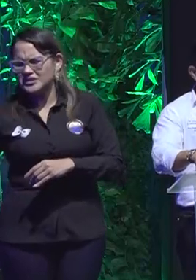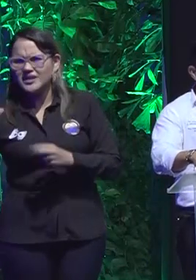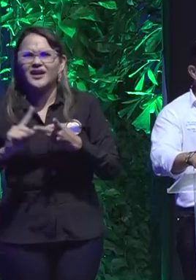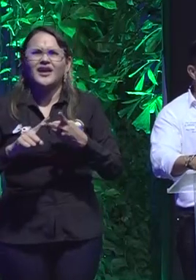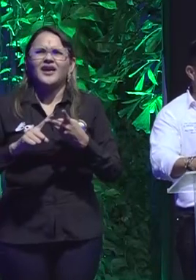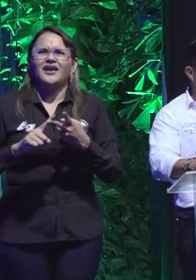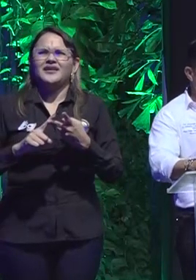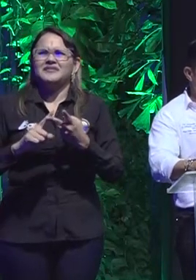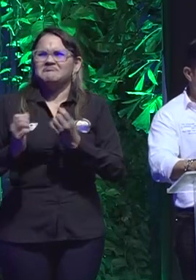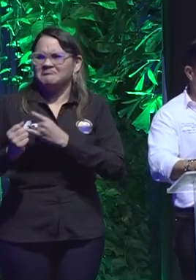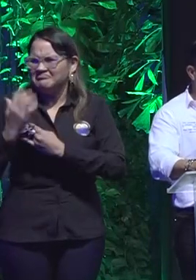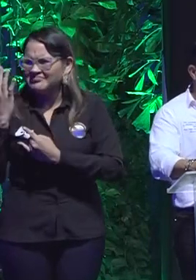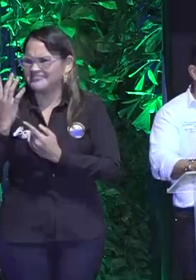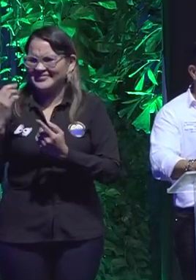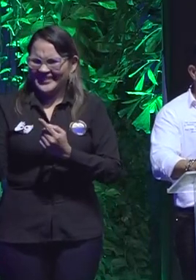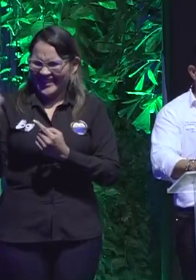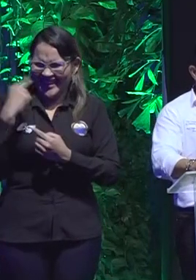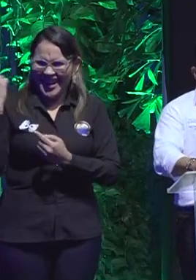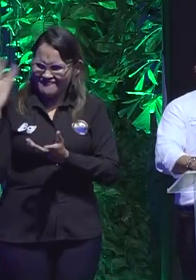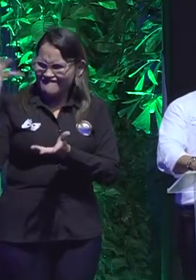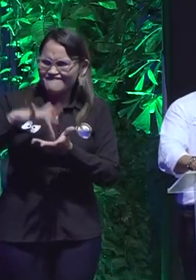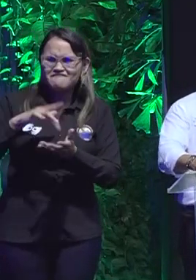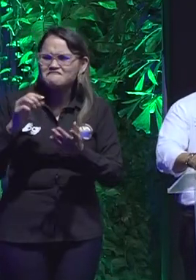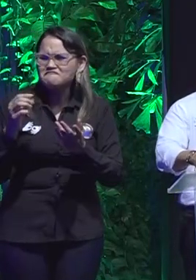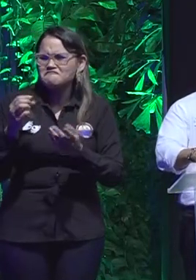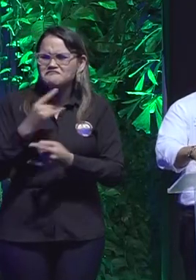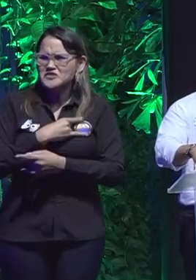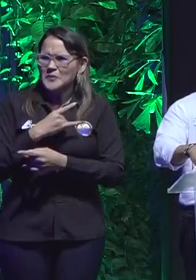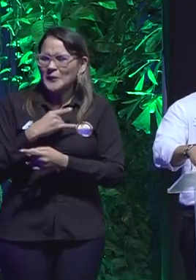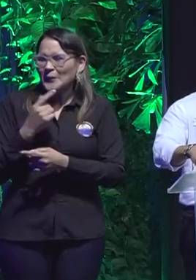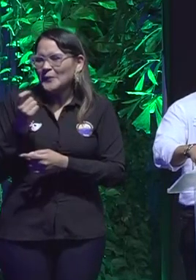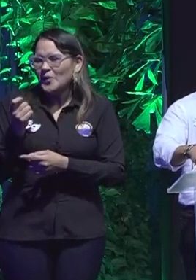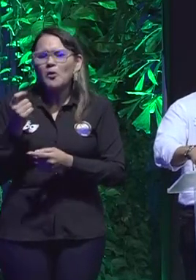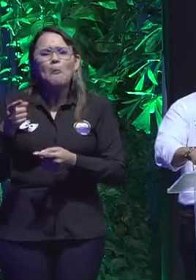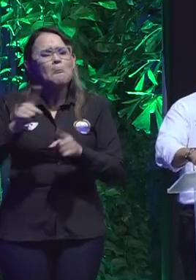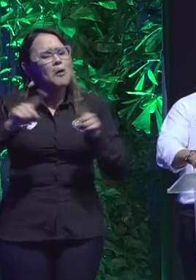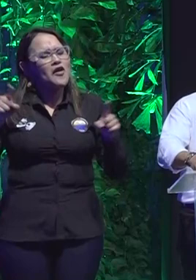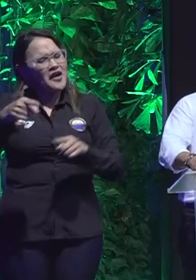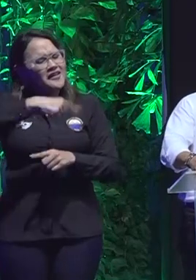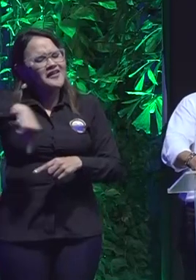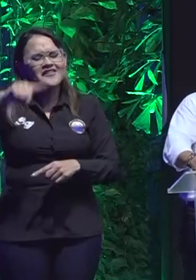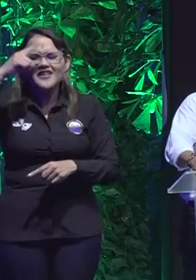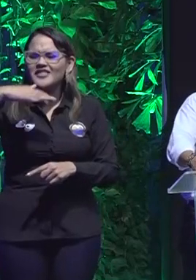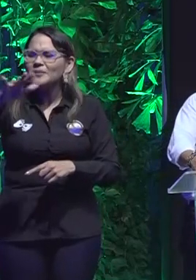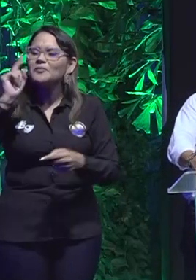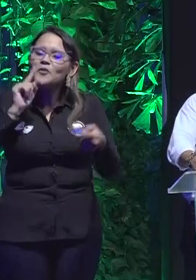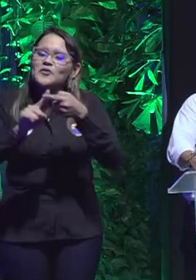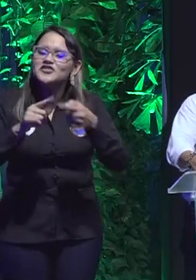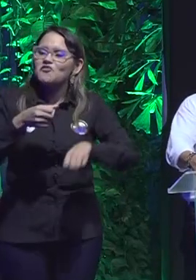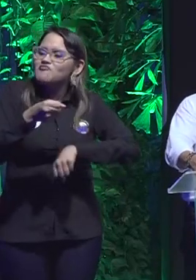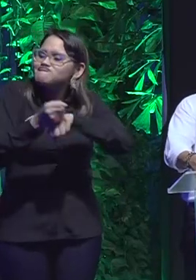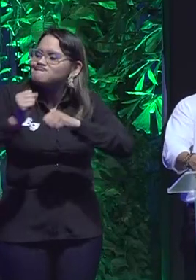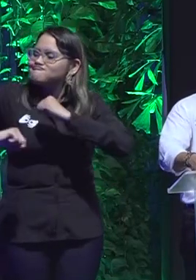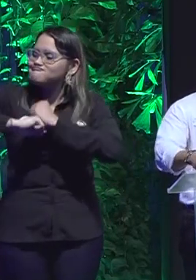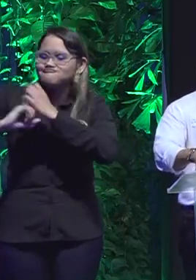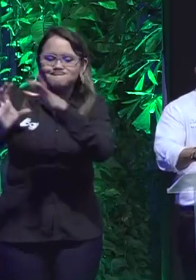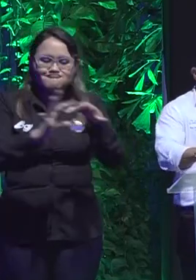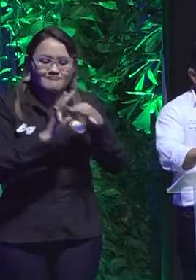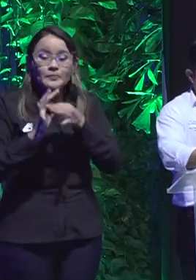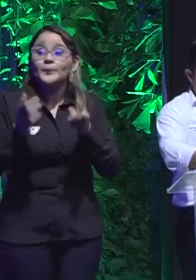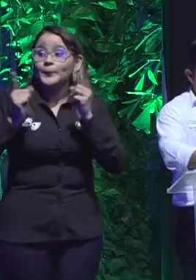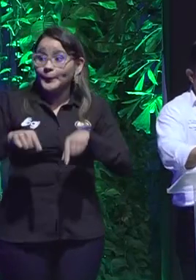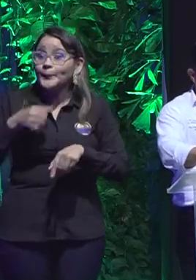Marta no competimos entre las universidades, cooperamos y construimos conjuntamente. A los medios de comunicación, por